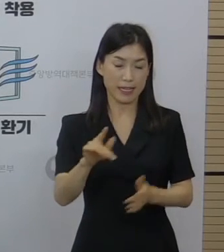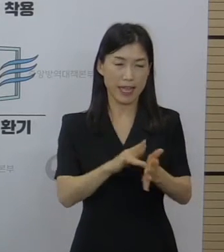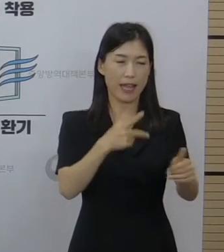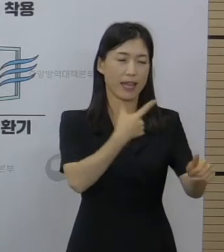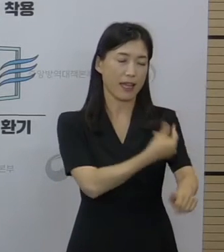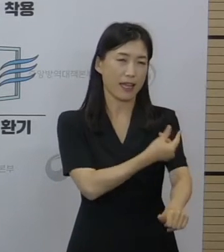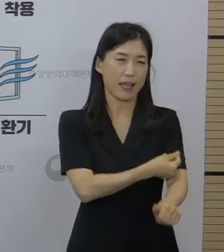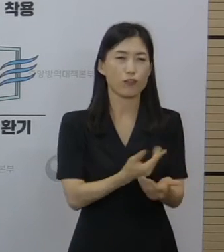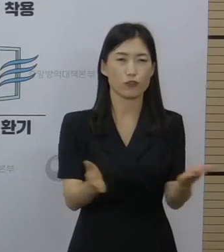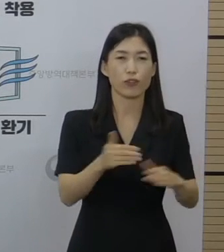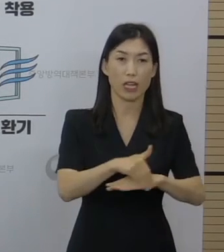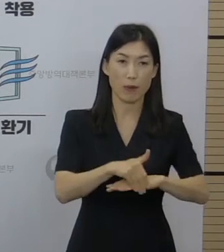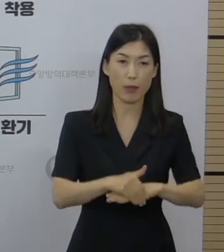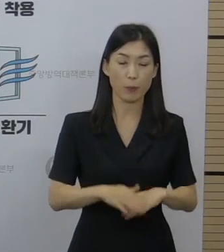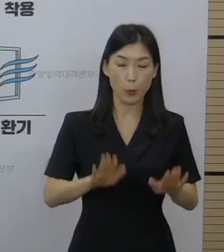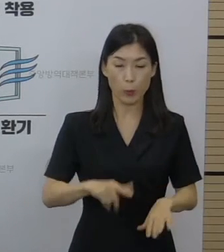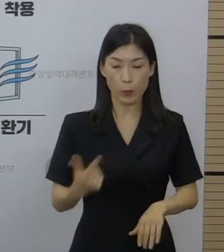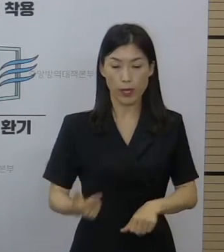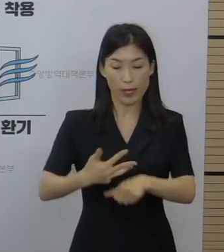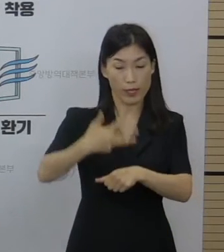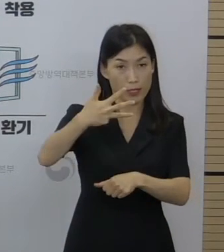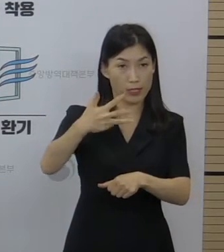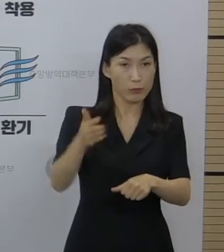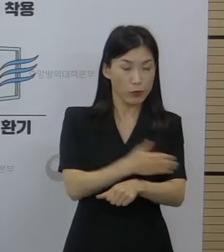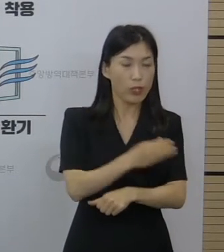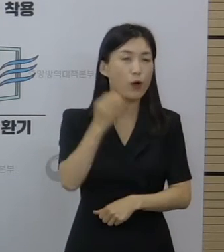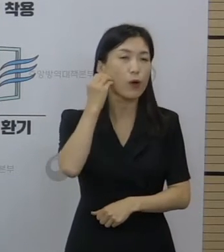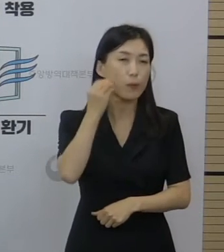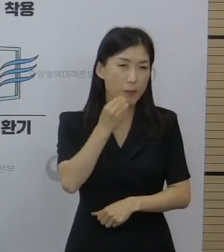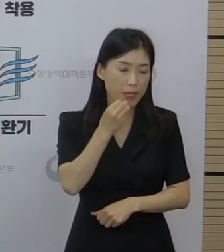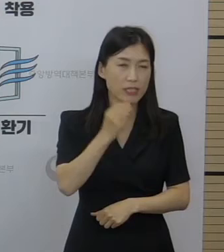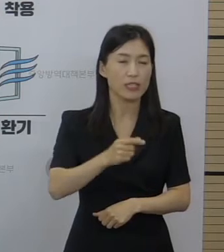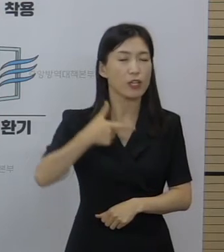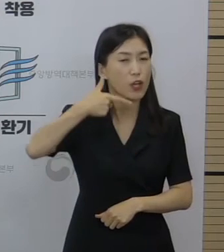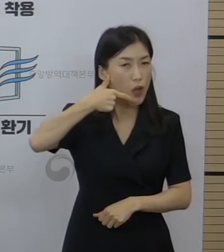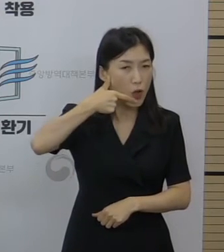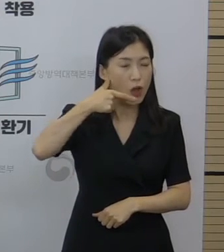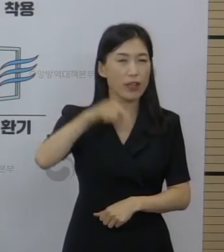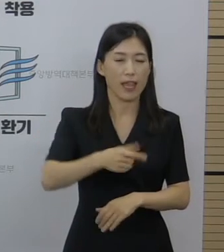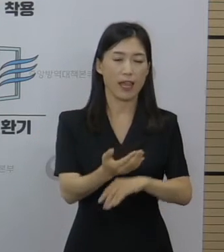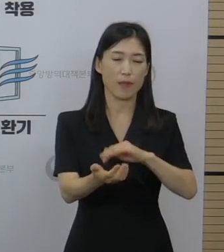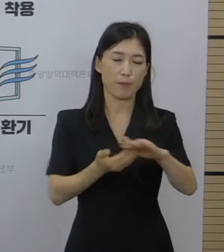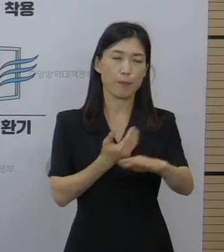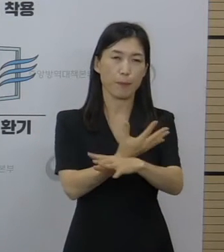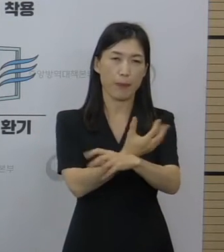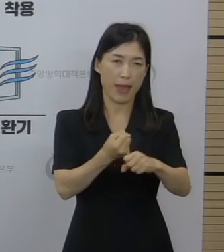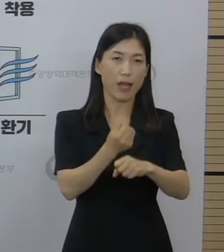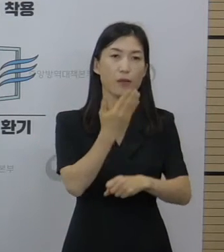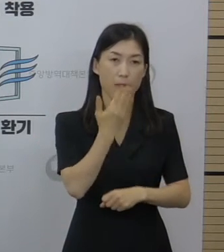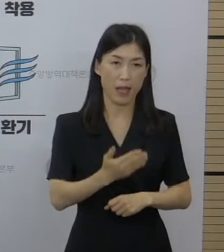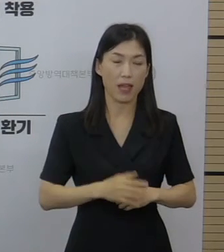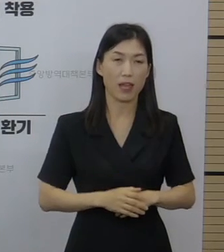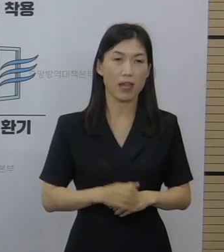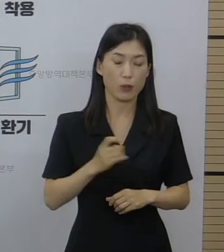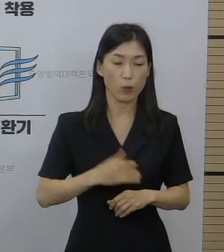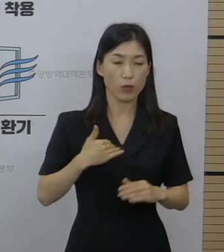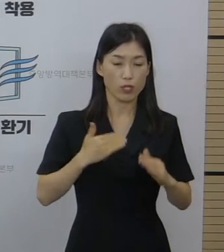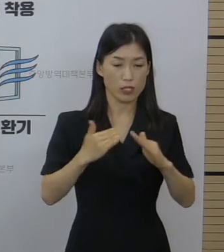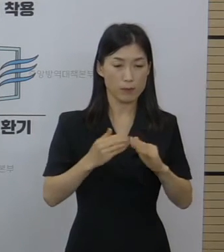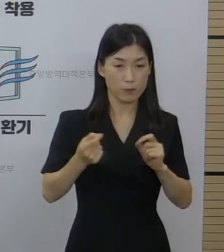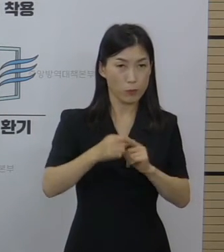시행합니다. 오늘 저녁 8시부터 누리집과 콜센터를 통해 사전 예약이 가능하며